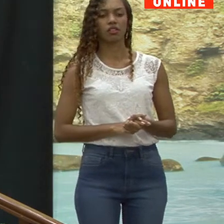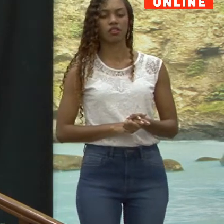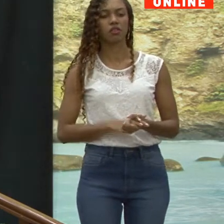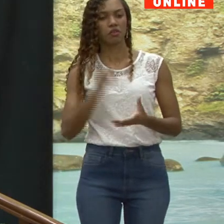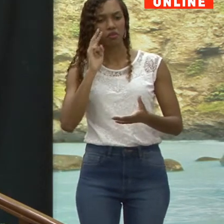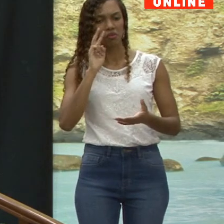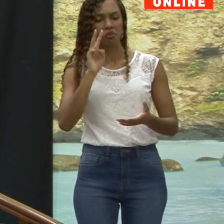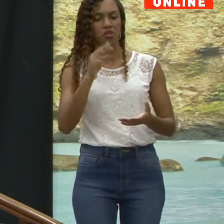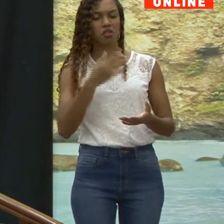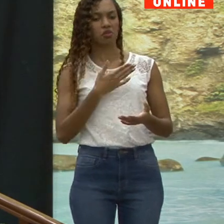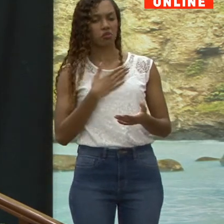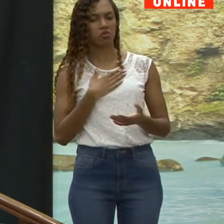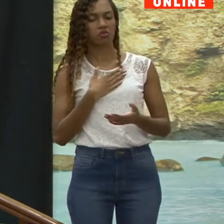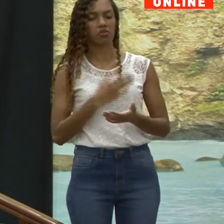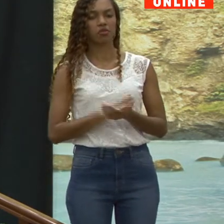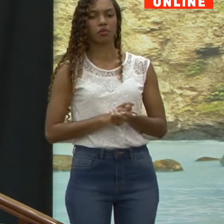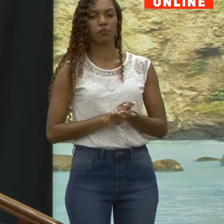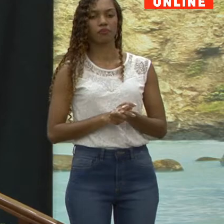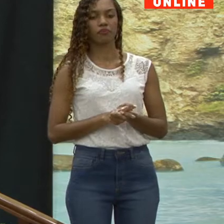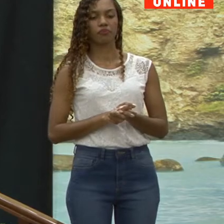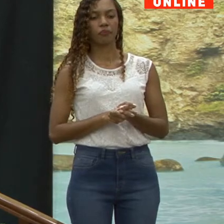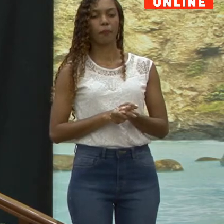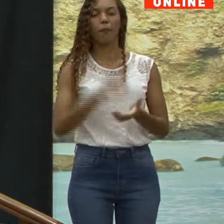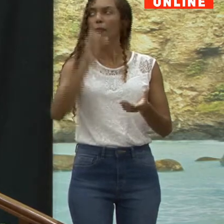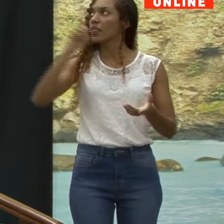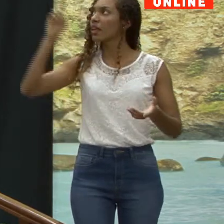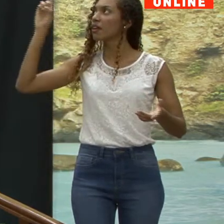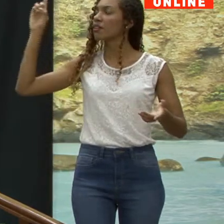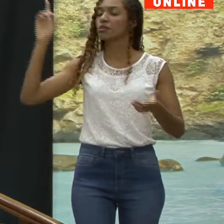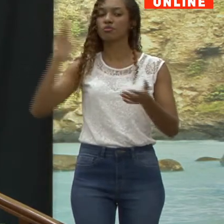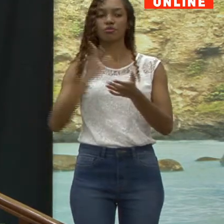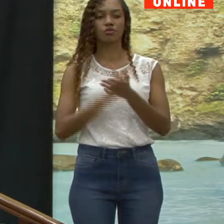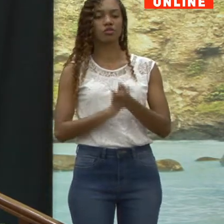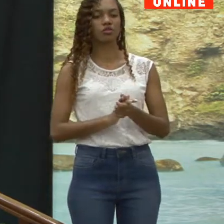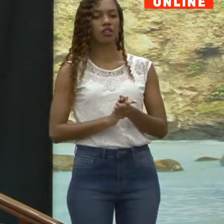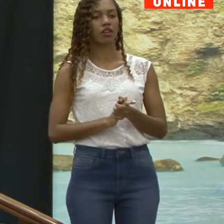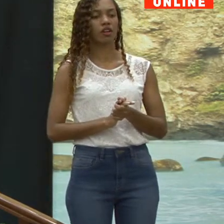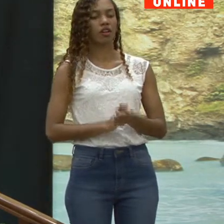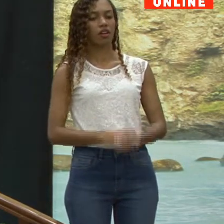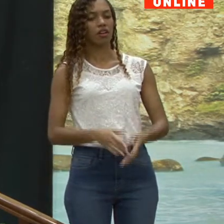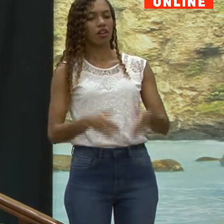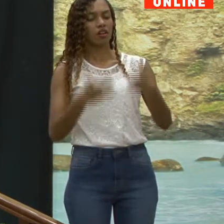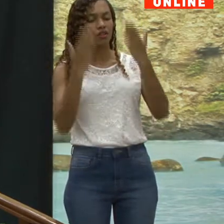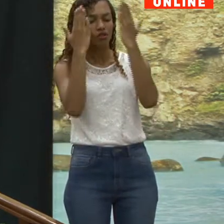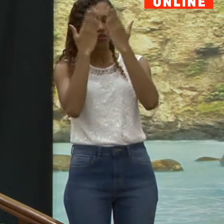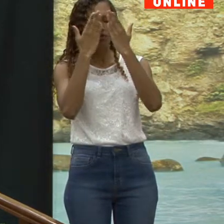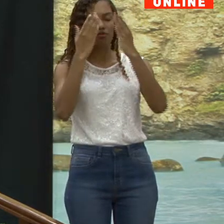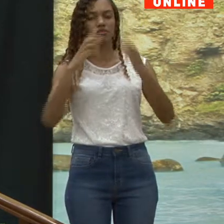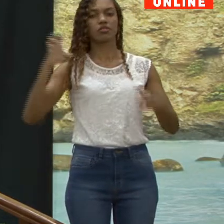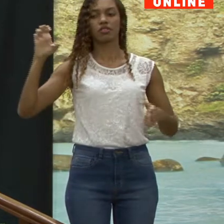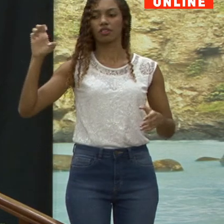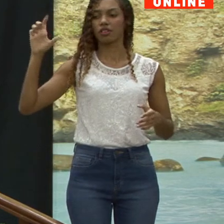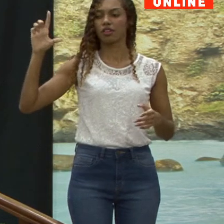manda Elias se esconder em um lugar onde ele passaria fome e sede.